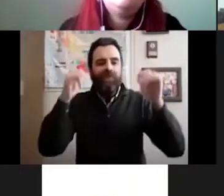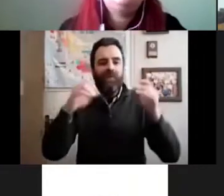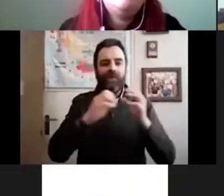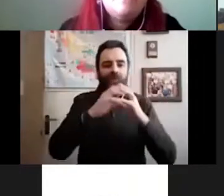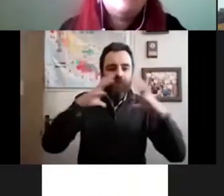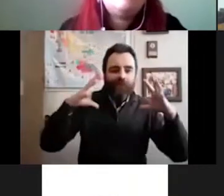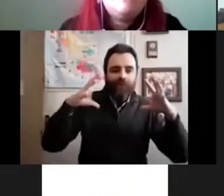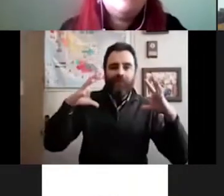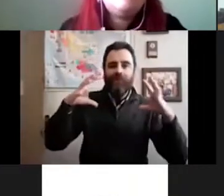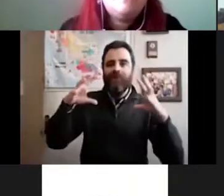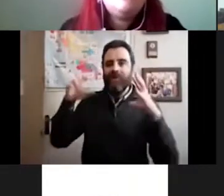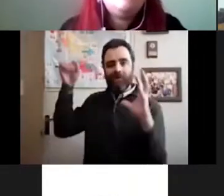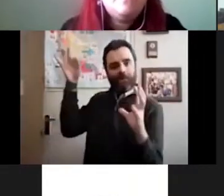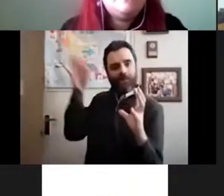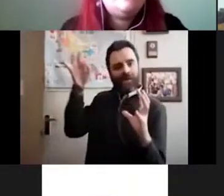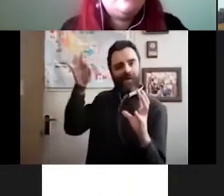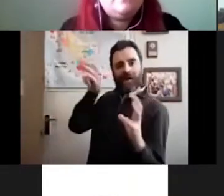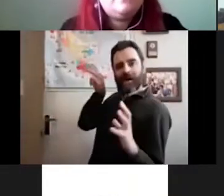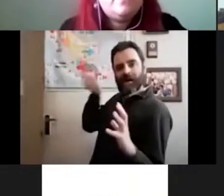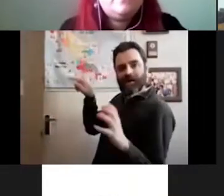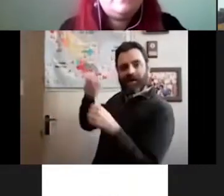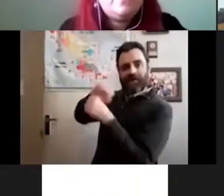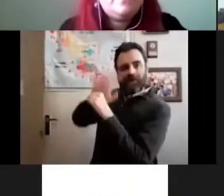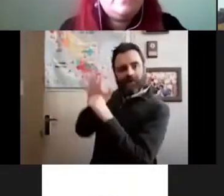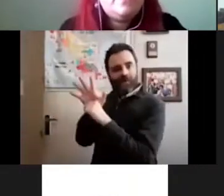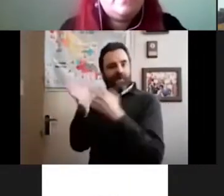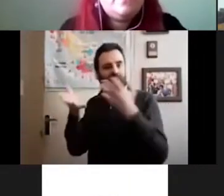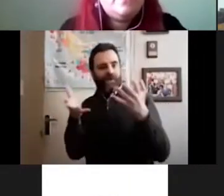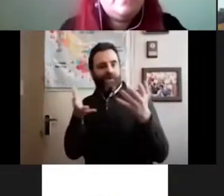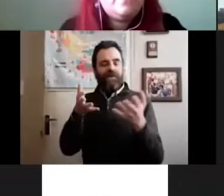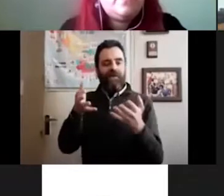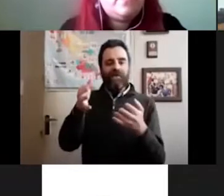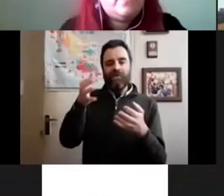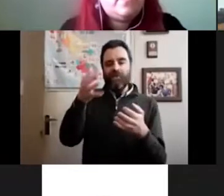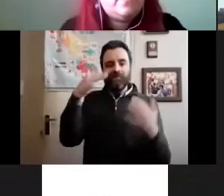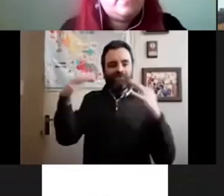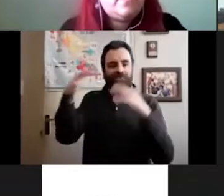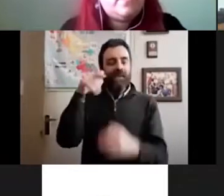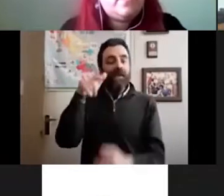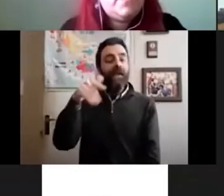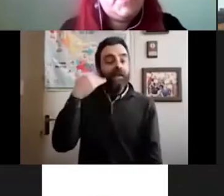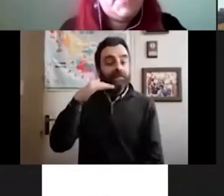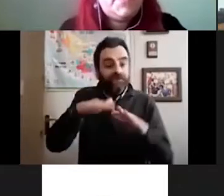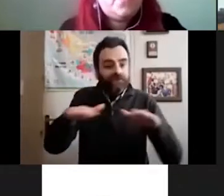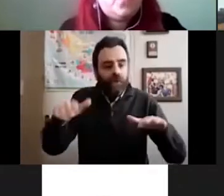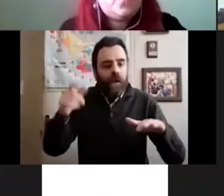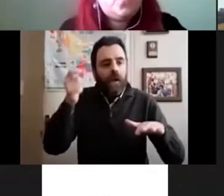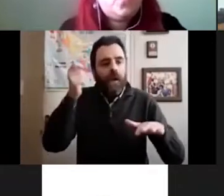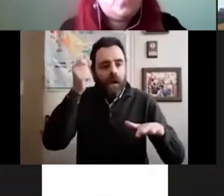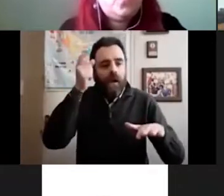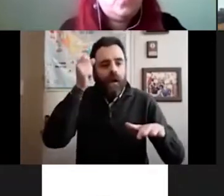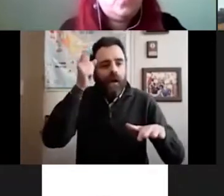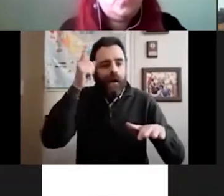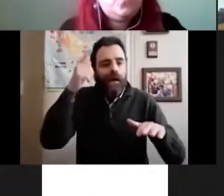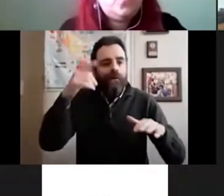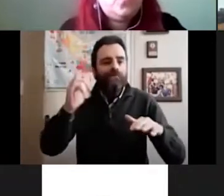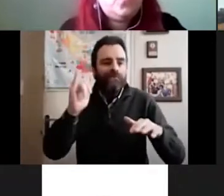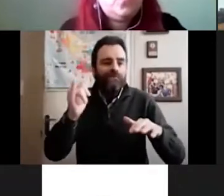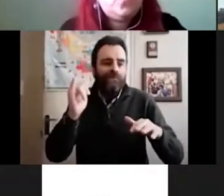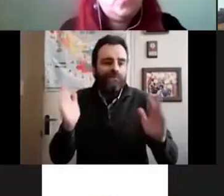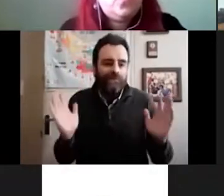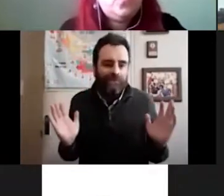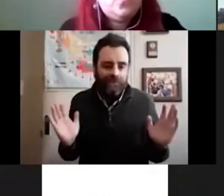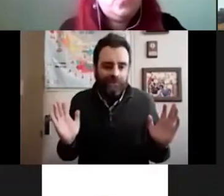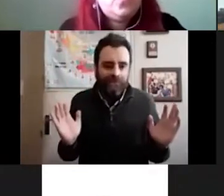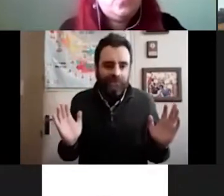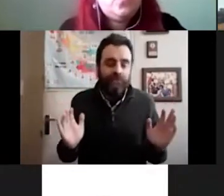de una manera didáctica y divertida, con un globo, iba tratando de explicar, mira, esto es el coronavirus, y los niños